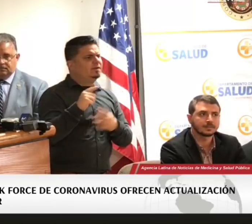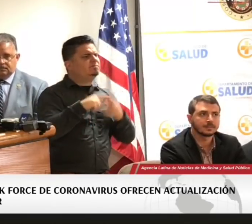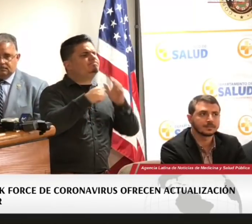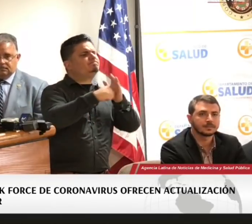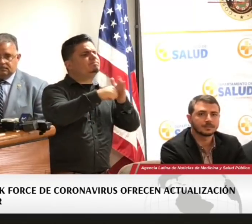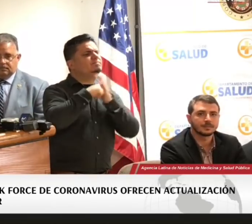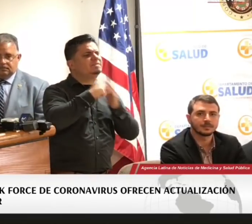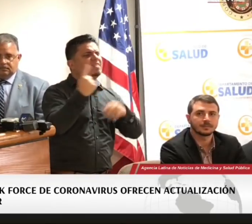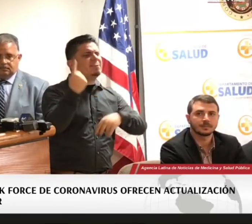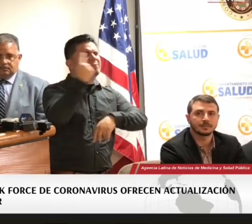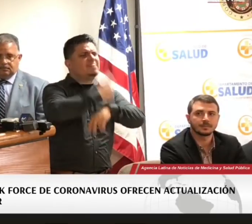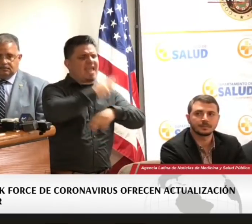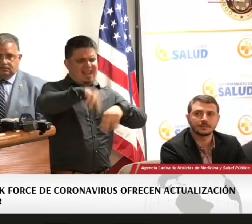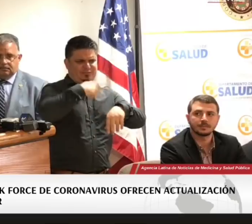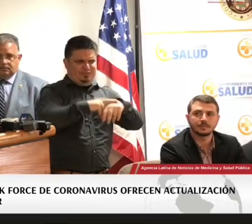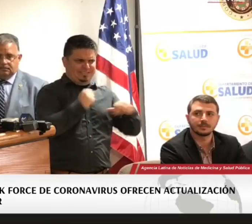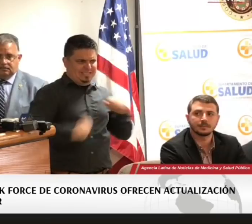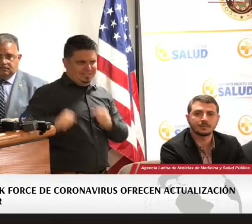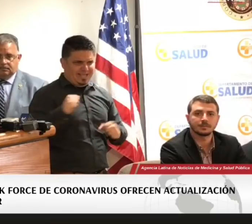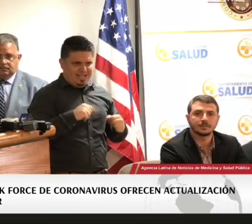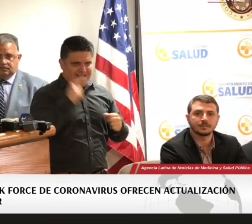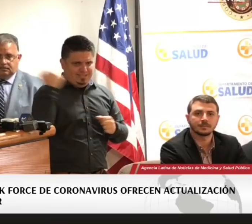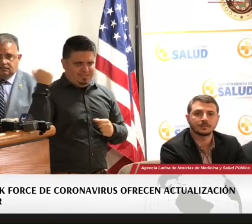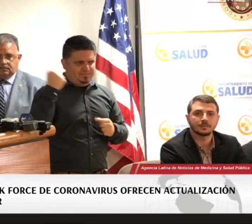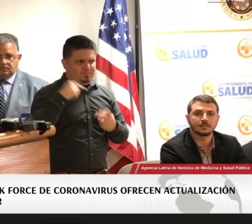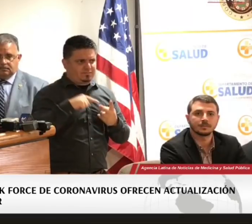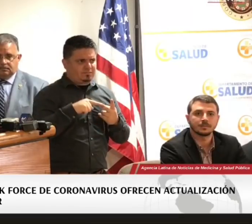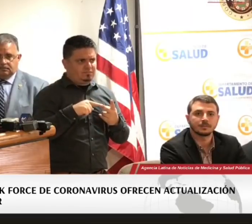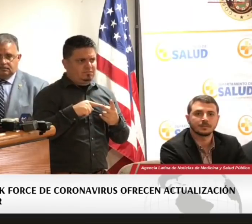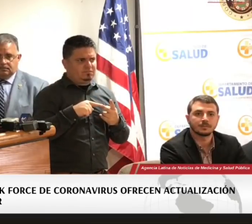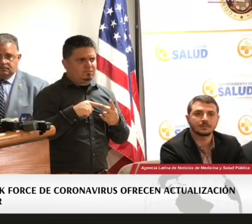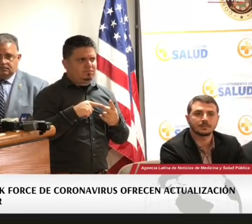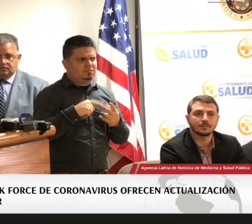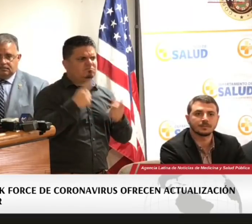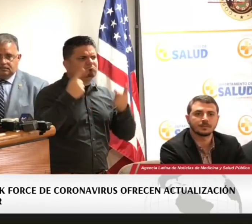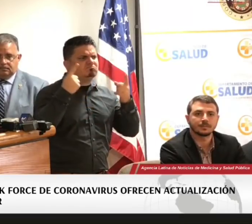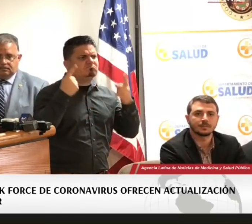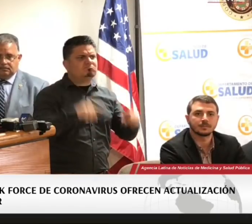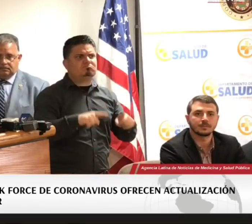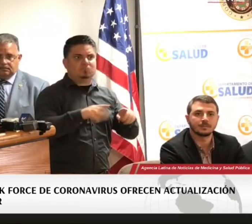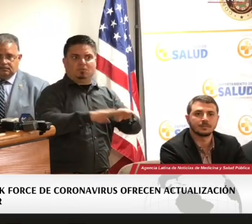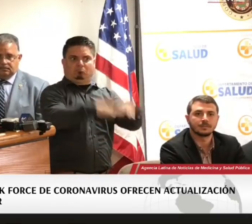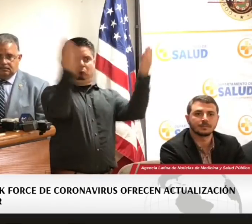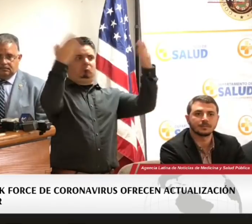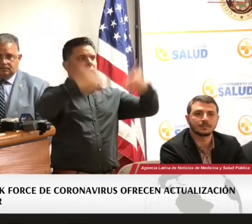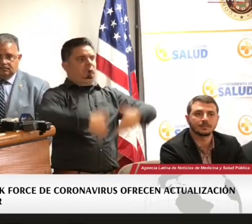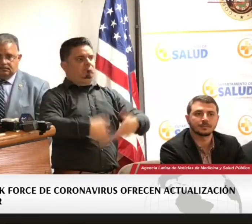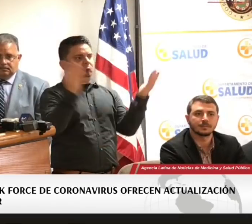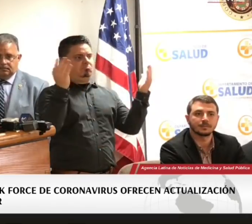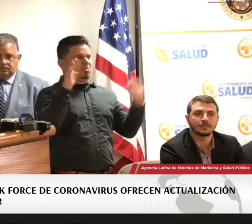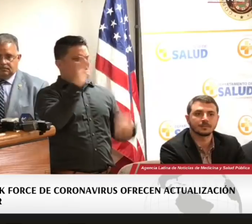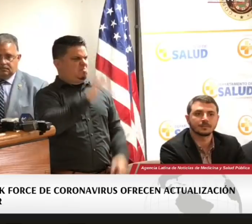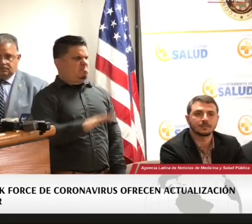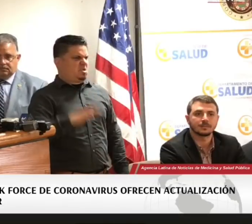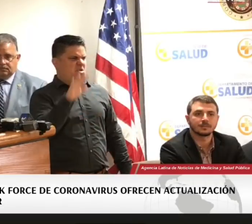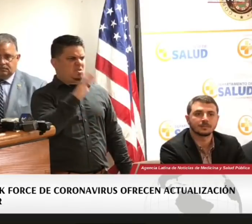de la Salsa, de que eso fue al aire libre, que había unos 6 pies